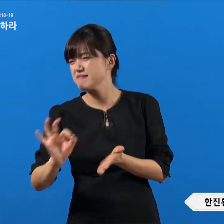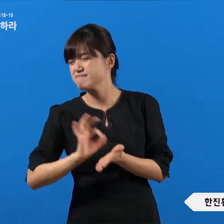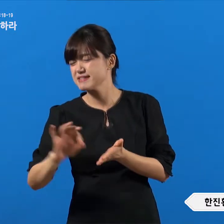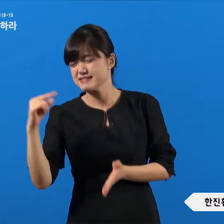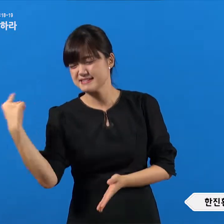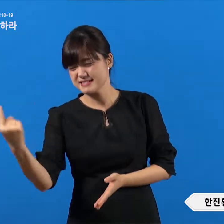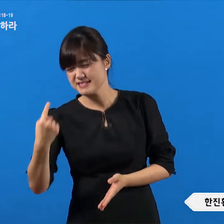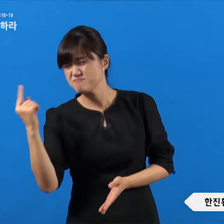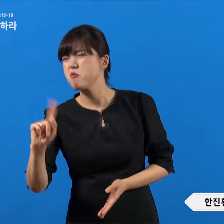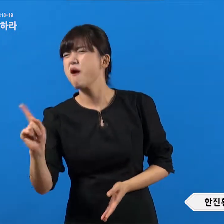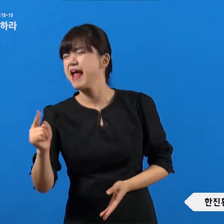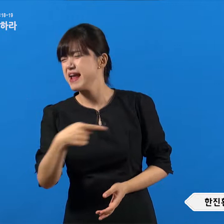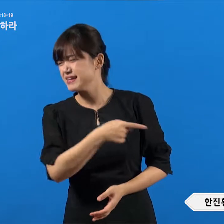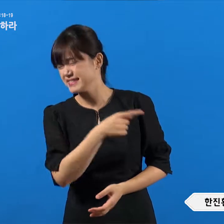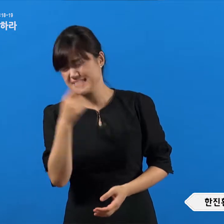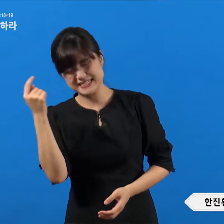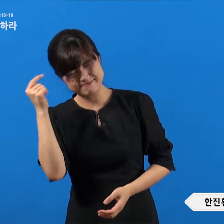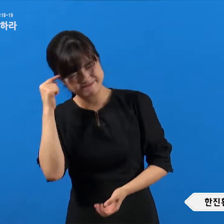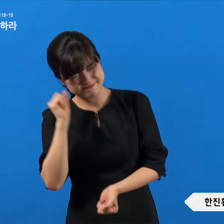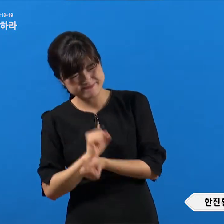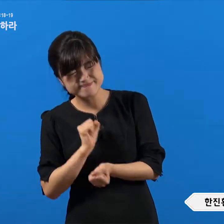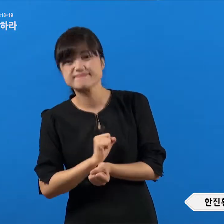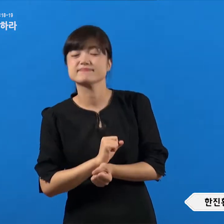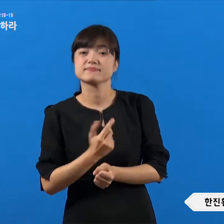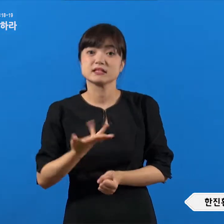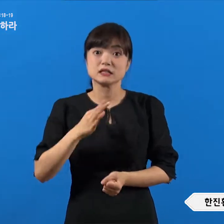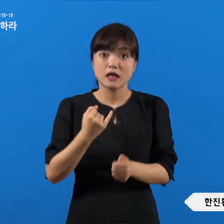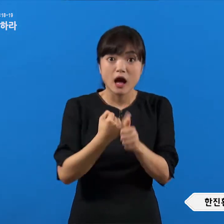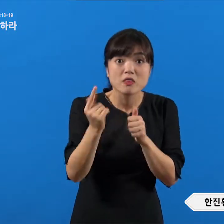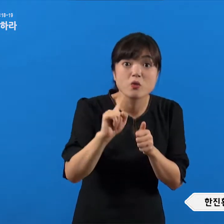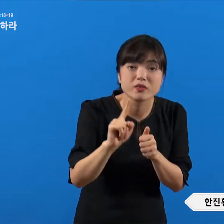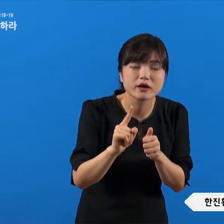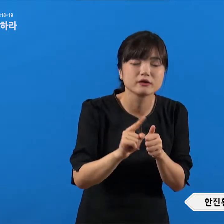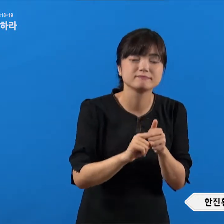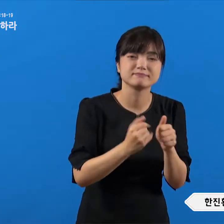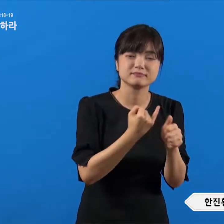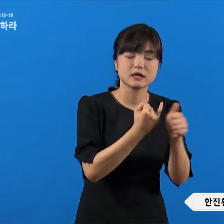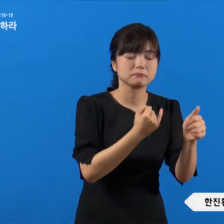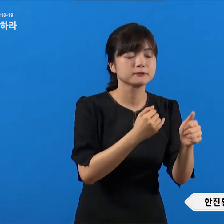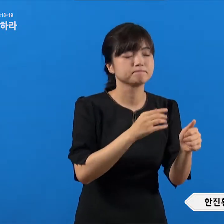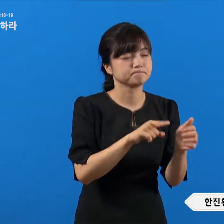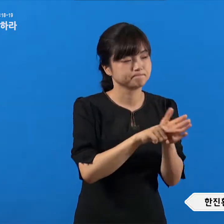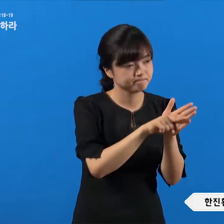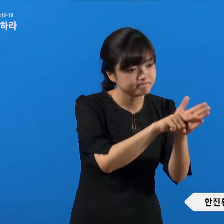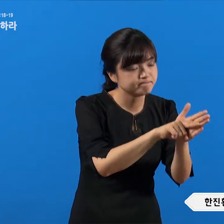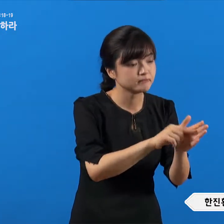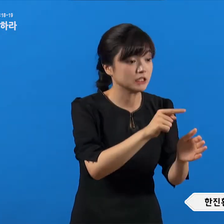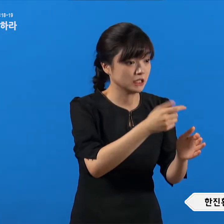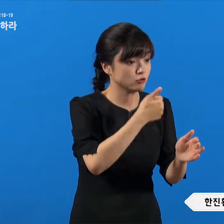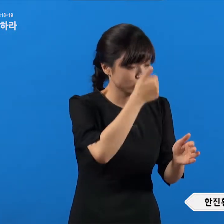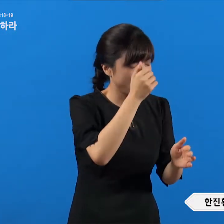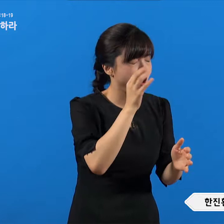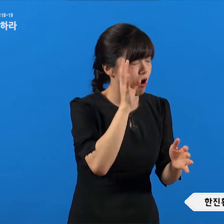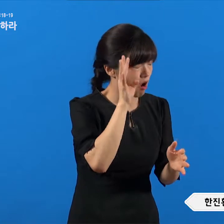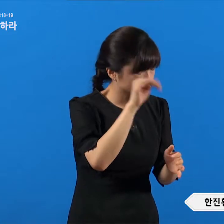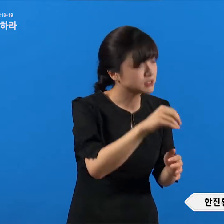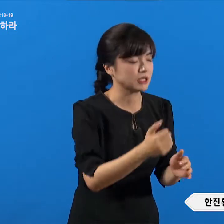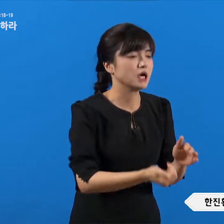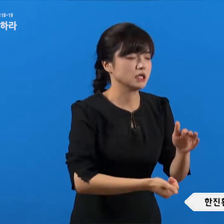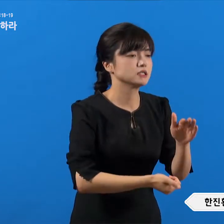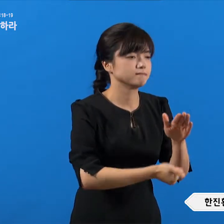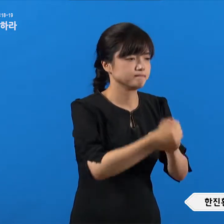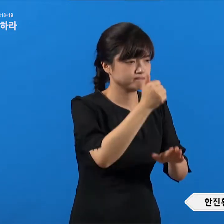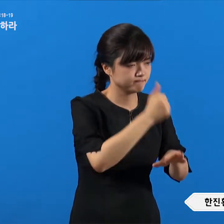다 손가락질을 했습니다. 그런데 자기 아내는 달랐습니다. 당신의 꿈은 언젠가는 이루어질